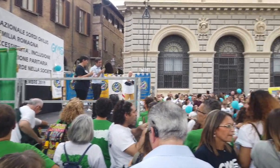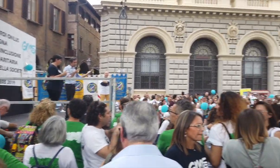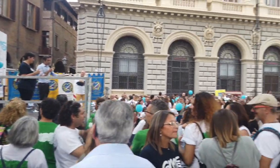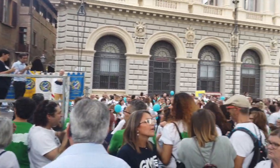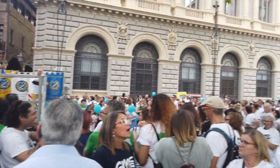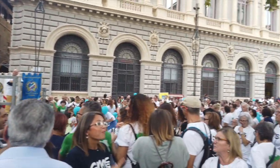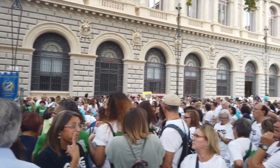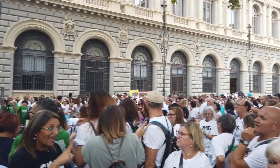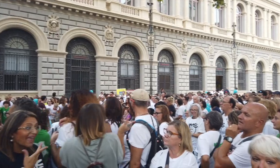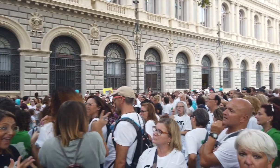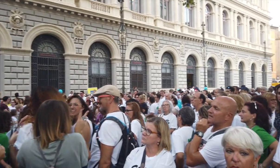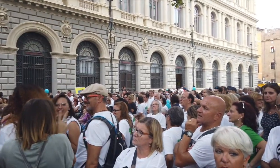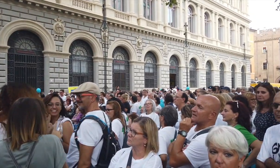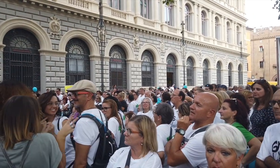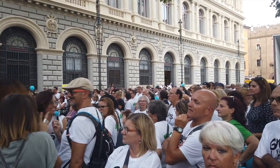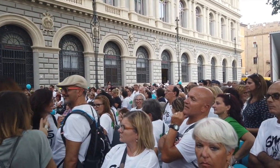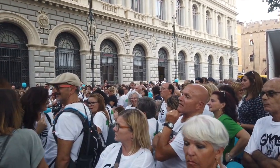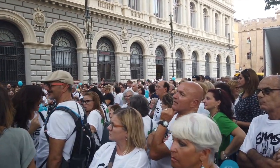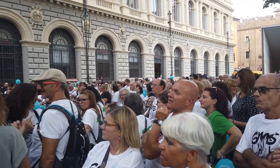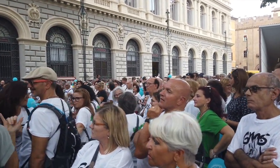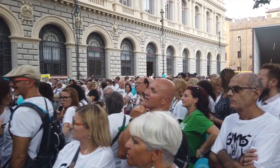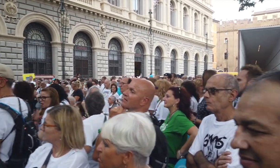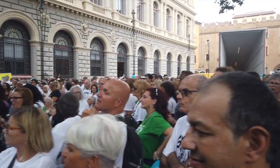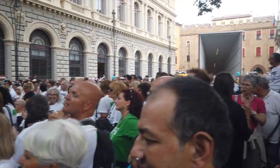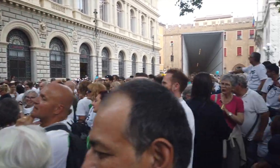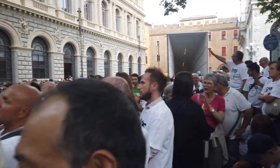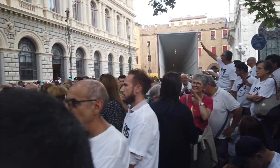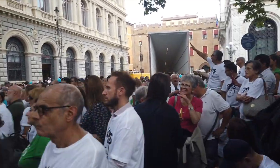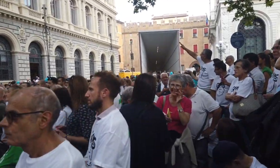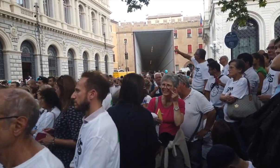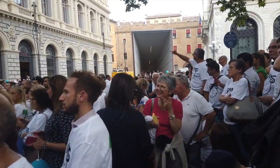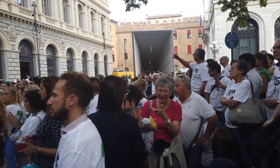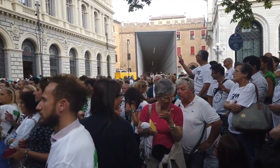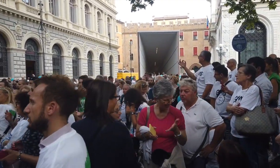Questa inclusione non potrà realizzarsi pienamente.